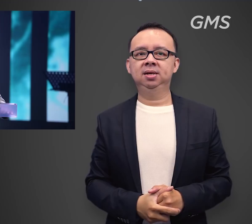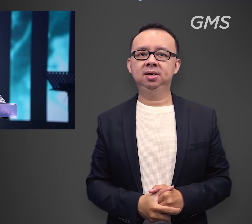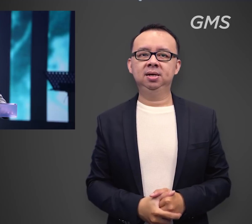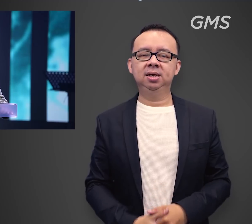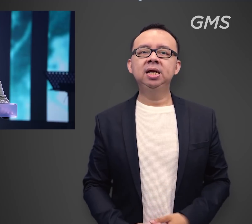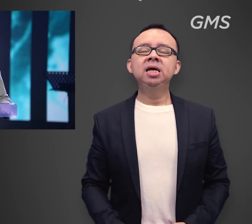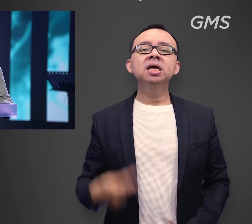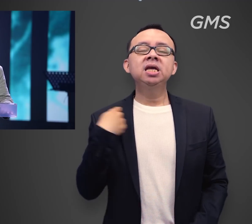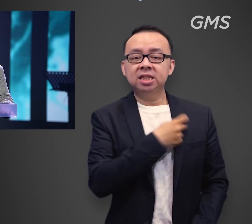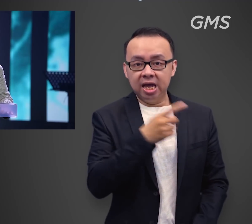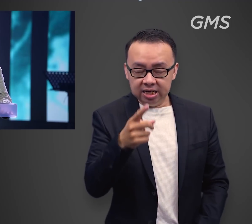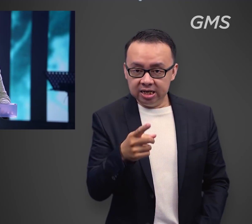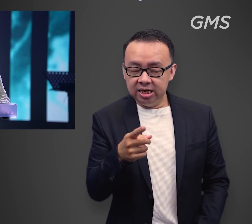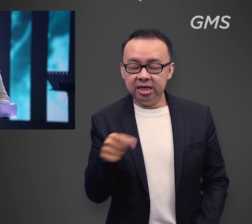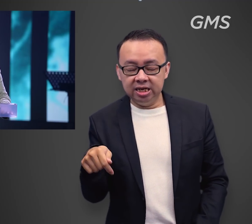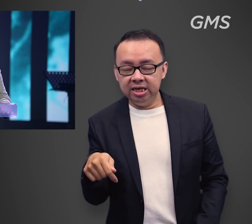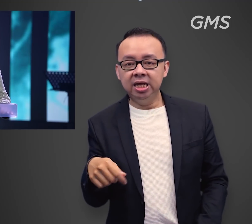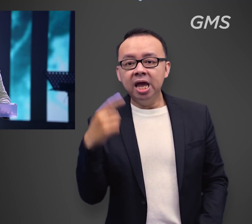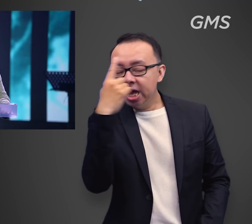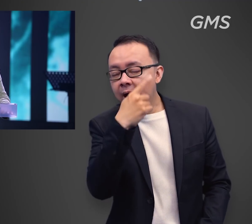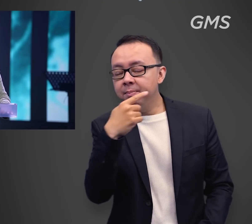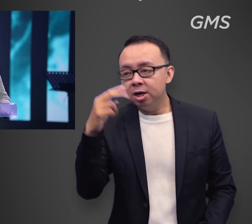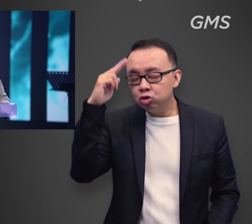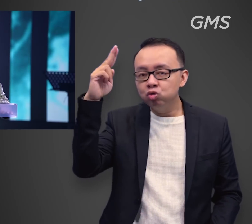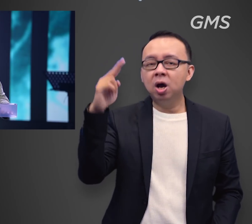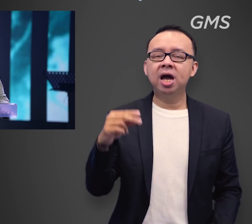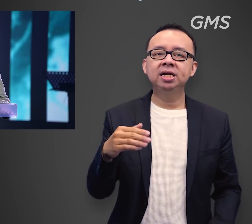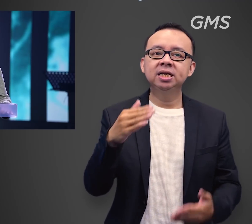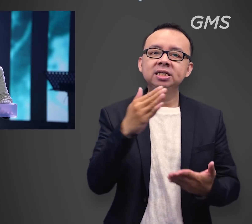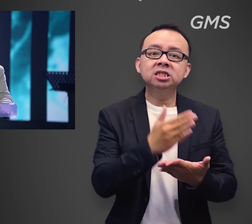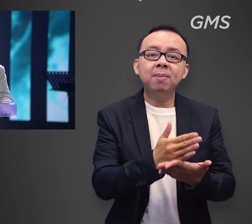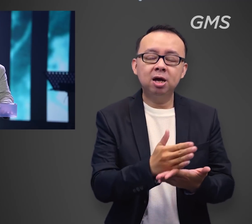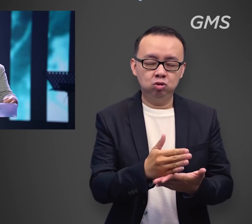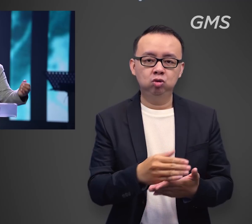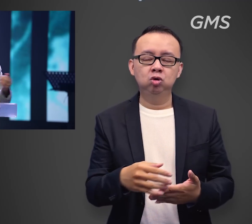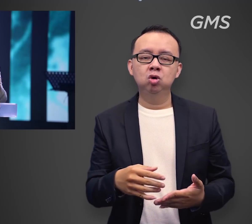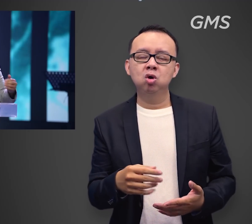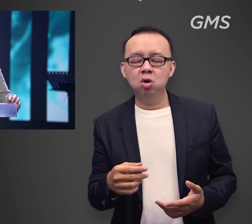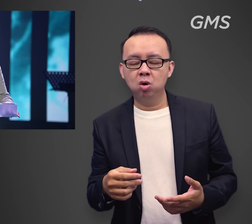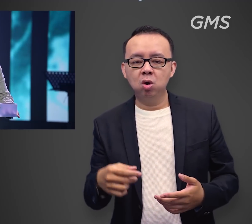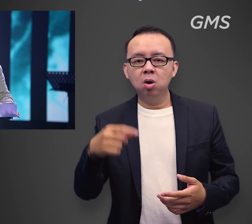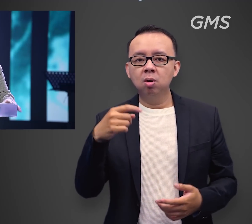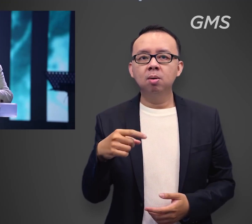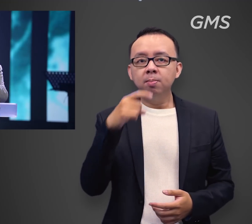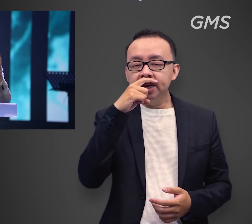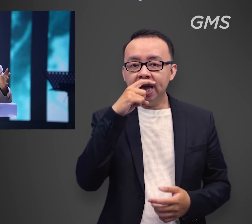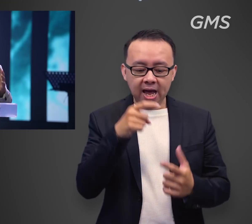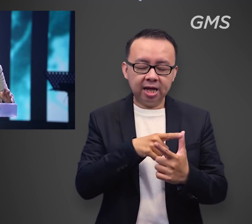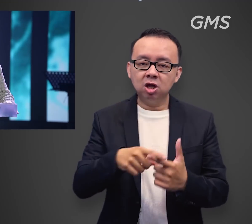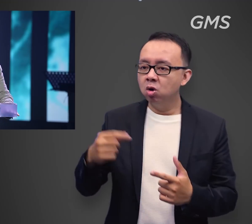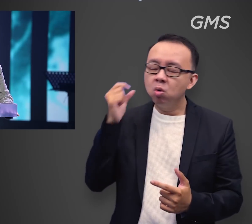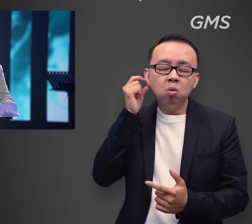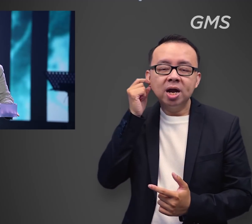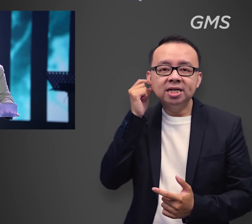ini gambar Allah yang separuh. Baik sebagai pria, suami, atau wanita sebagai istri. Nah kapan gambar Allah